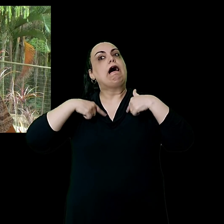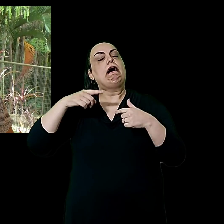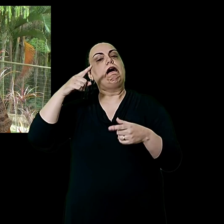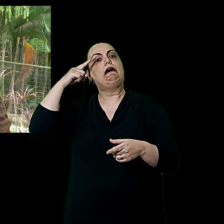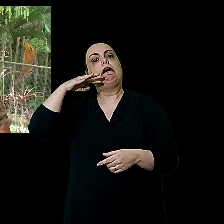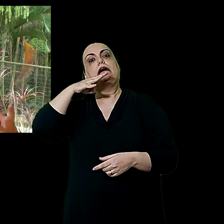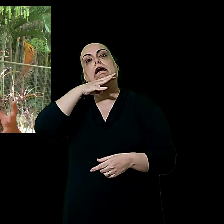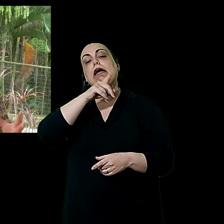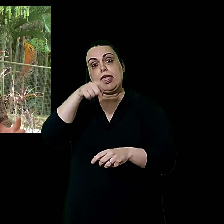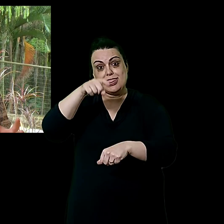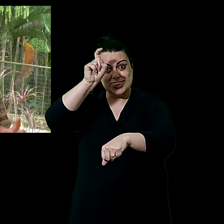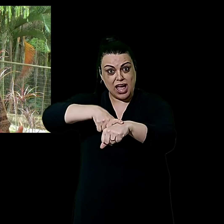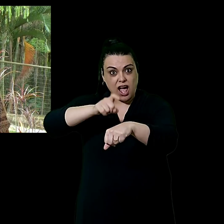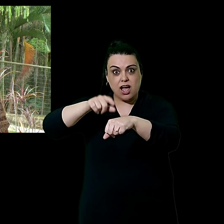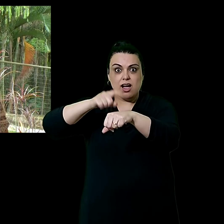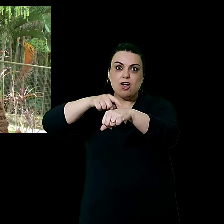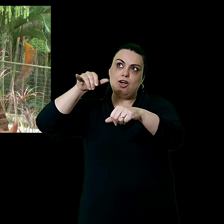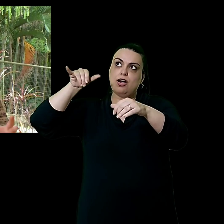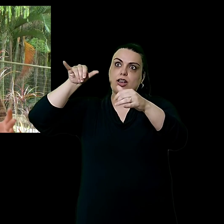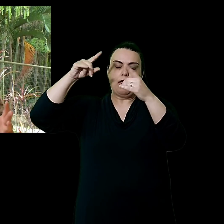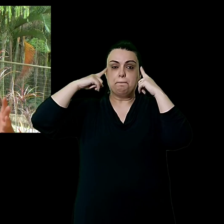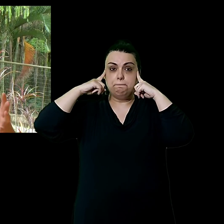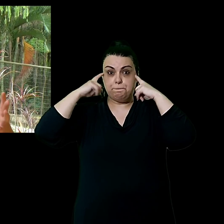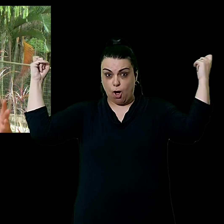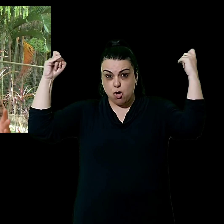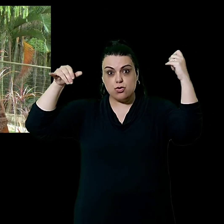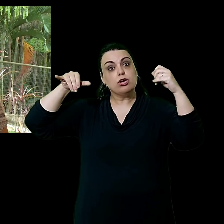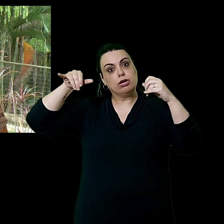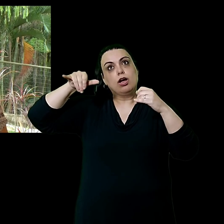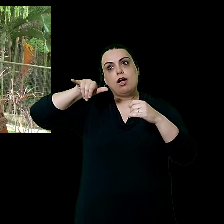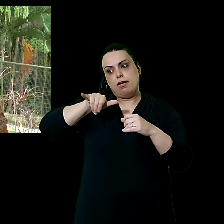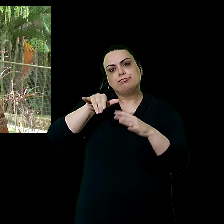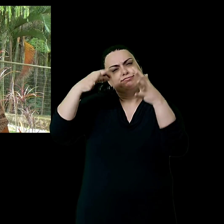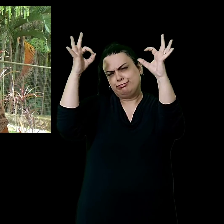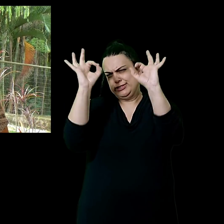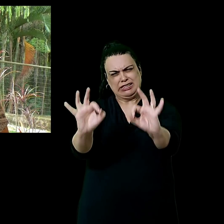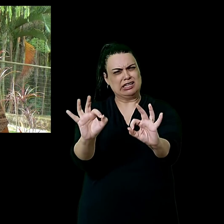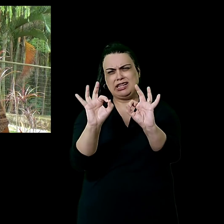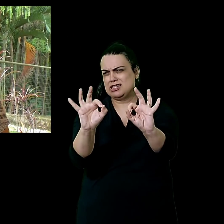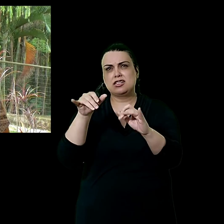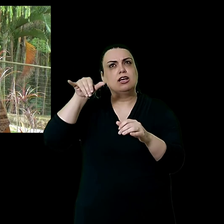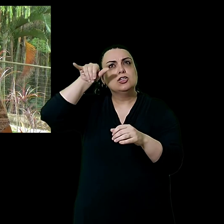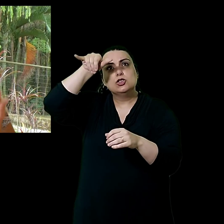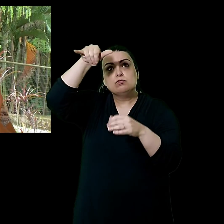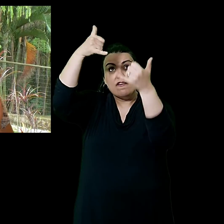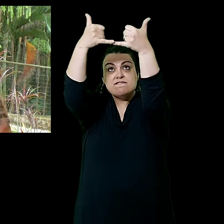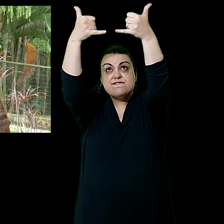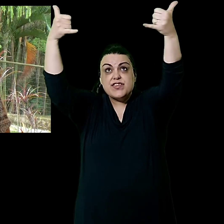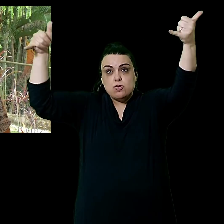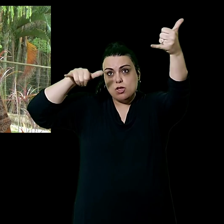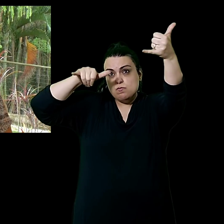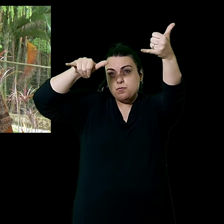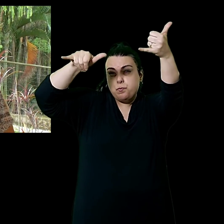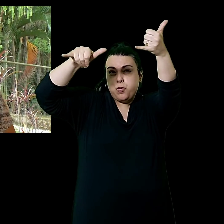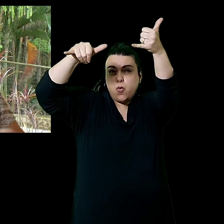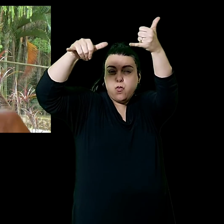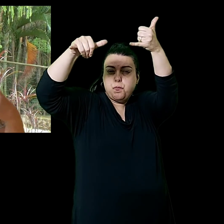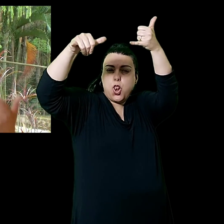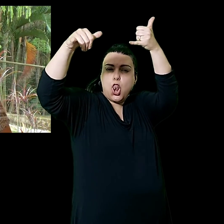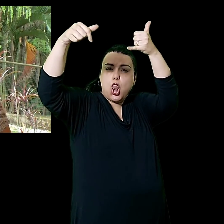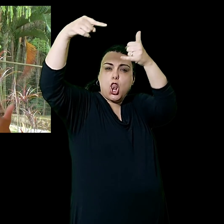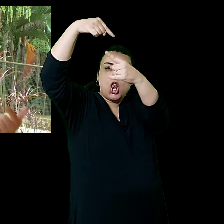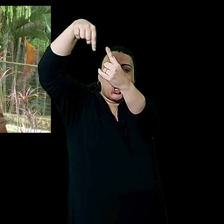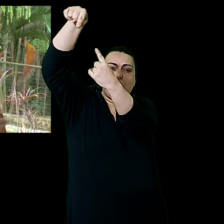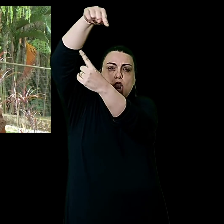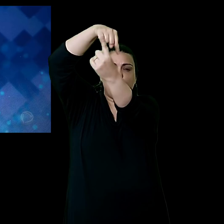que ele deu aquele barulho, né? Que ele deve ter, com certeza, que passou naquela fiação e